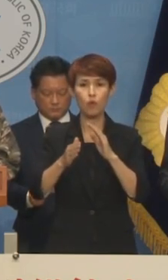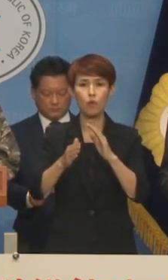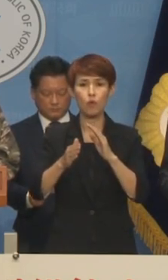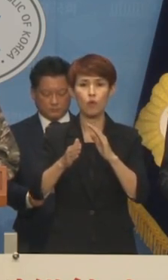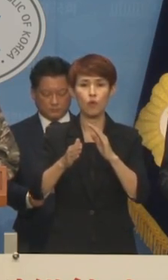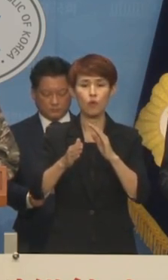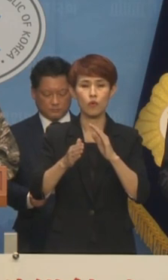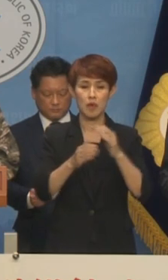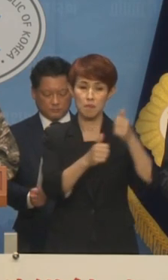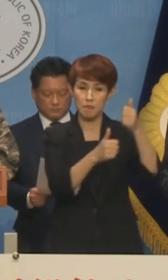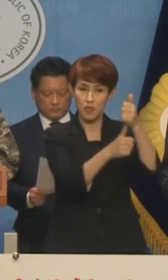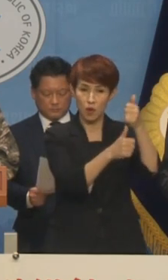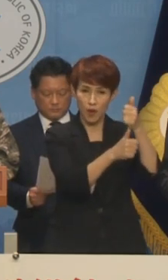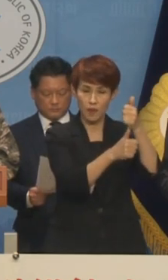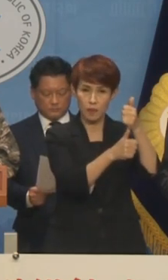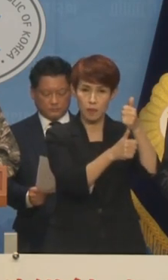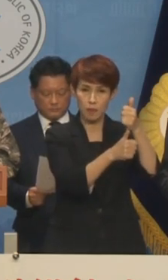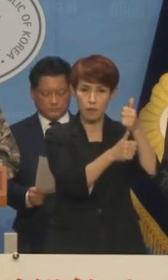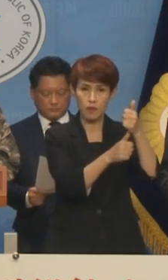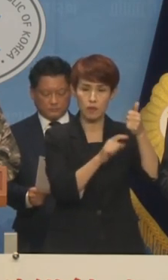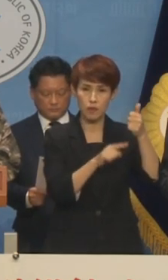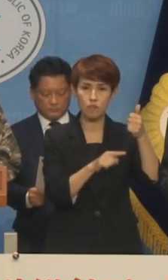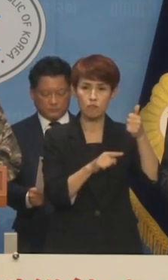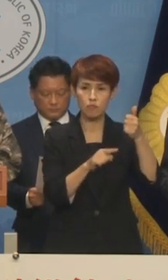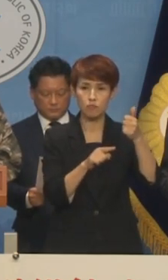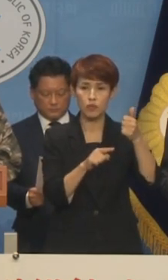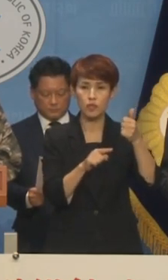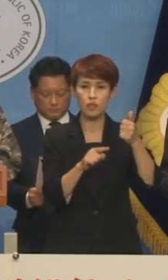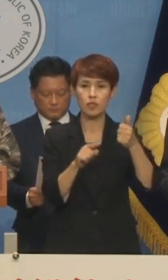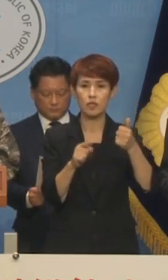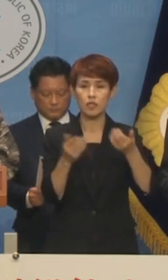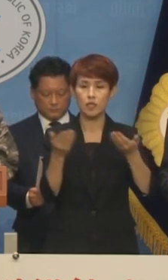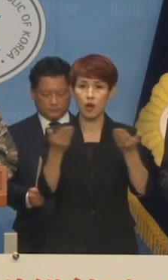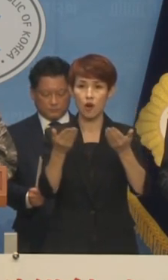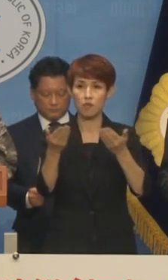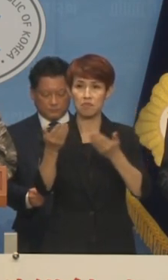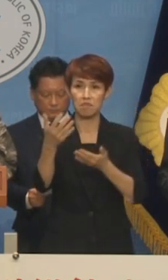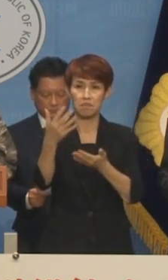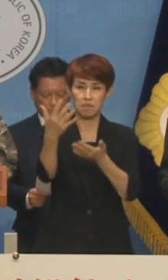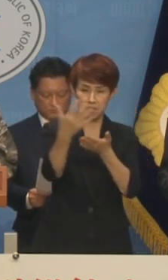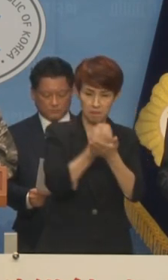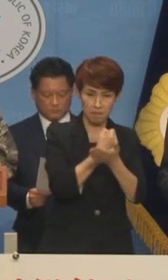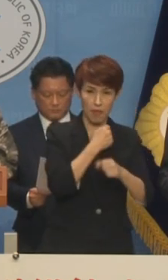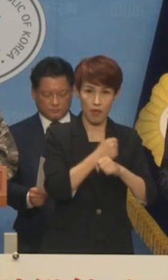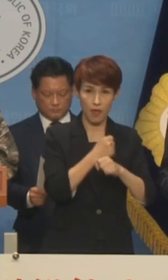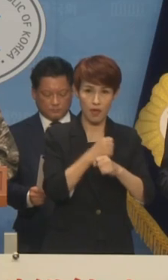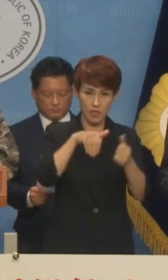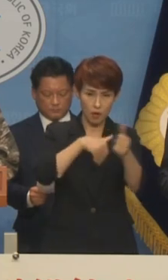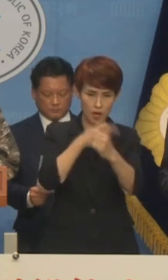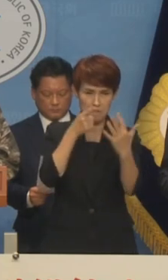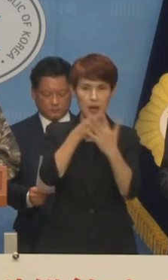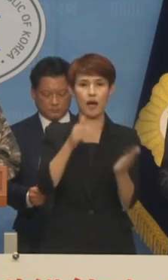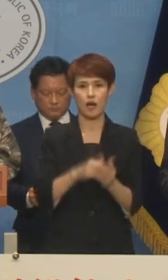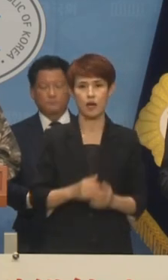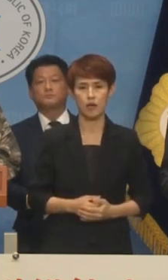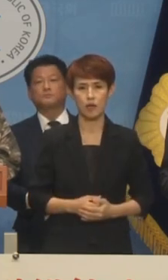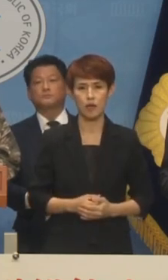공직기강 비서관실 행정관이 사건 이첩을 조율한 정황도 드러났습니다. 경찰 파견